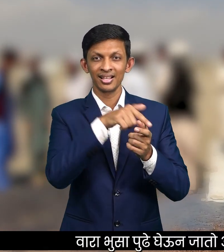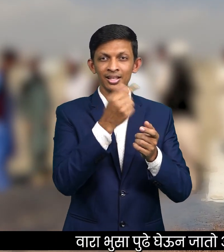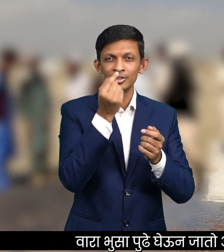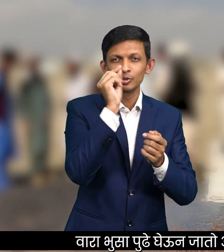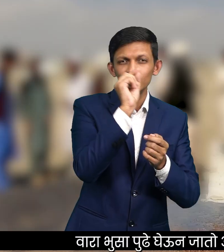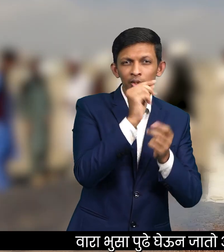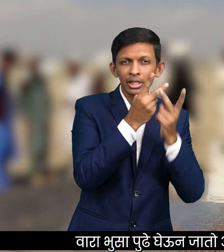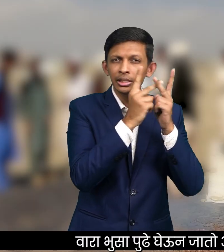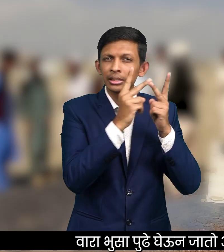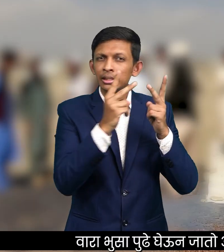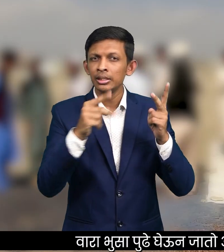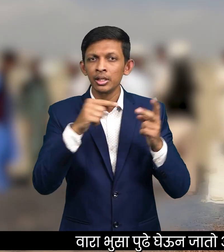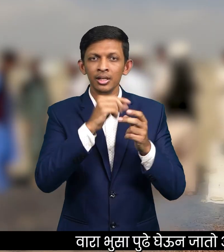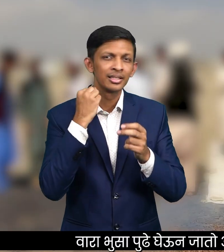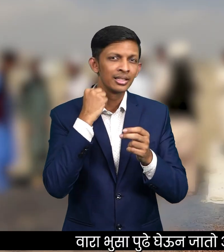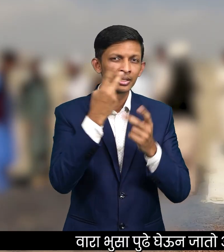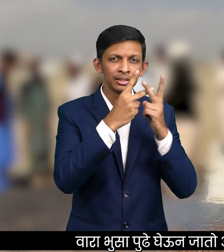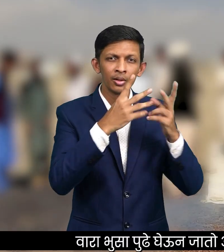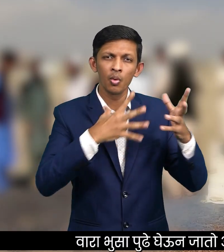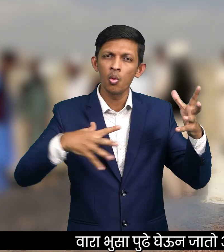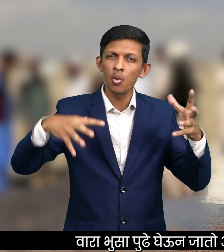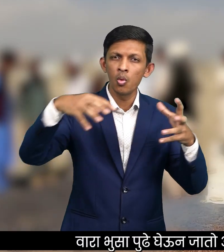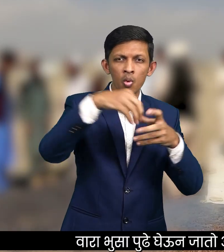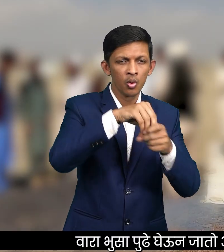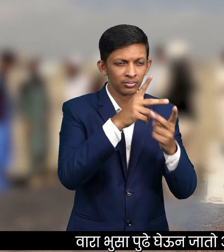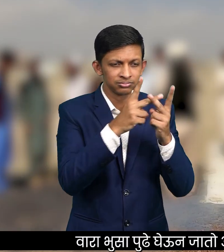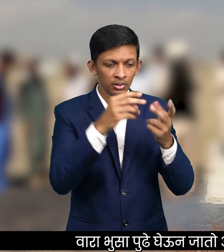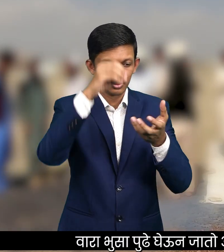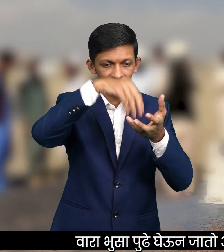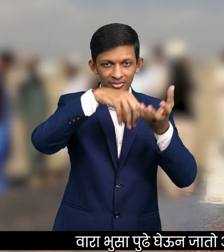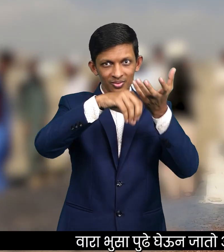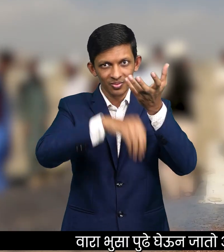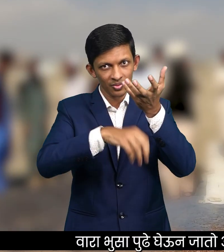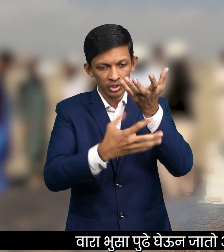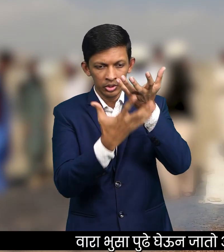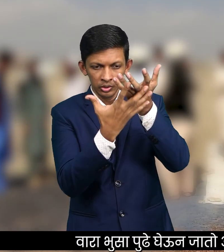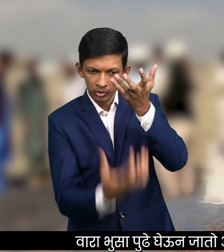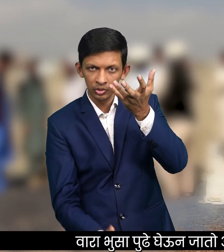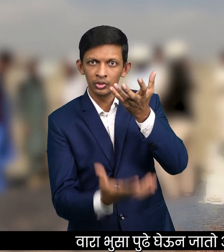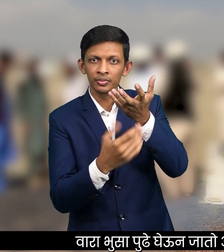वारा भुसा पुढे घेऊन जातो आणि धान्य उभे राहून खाली पडते.